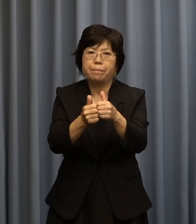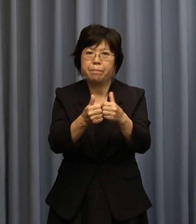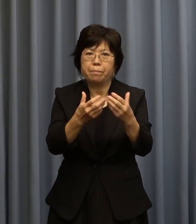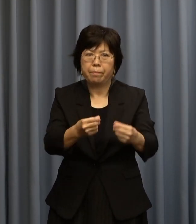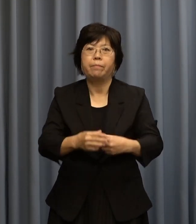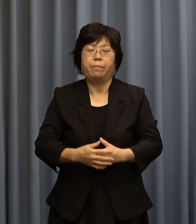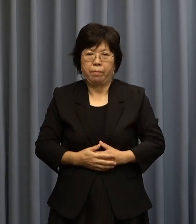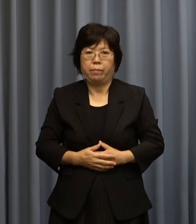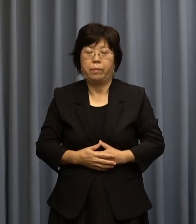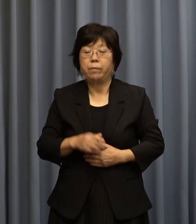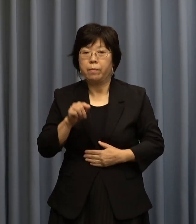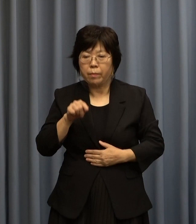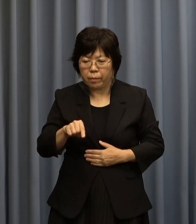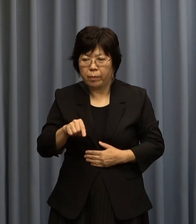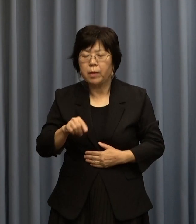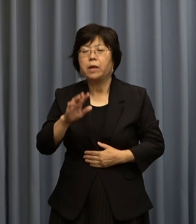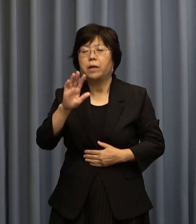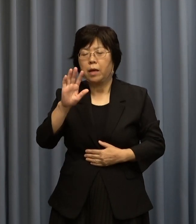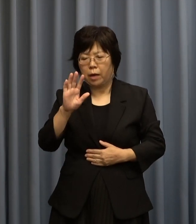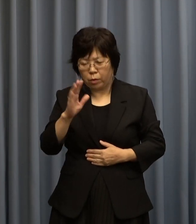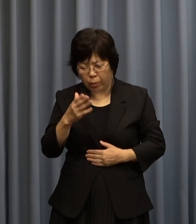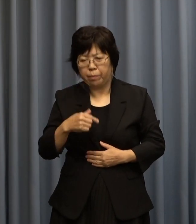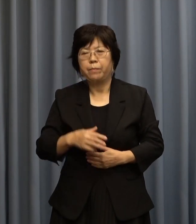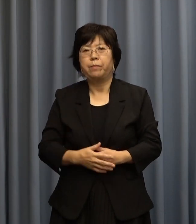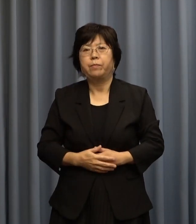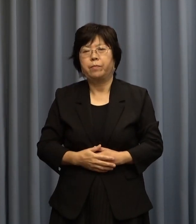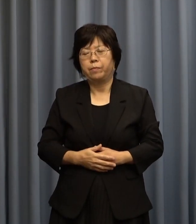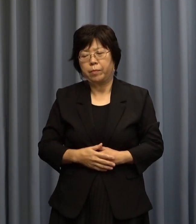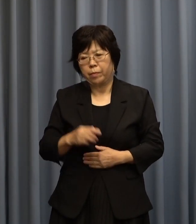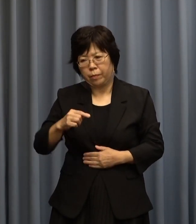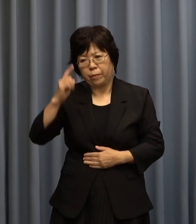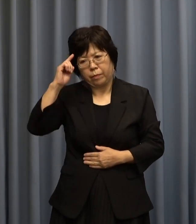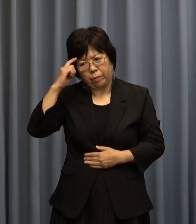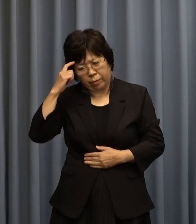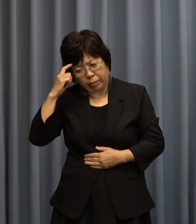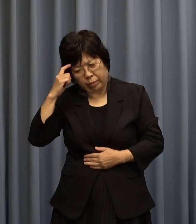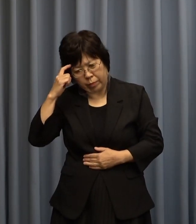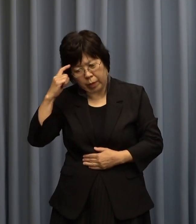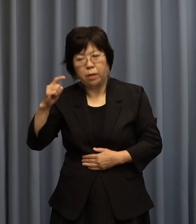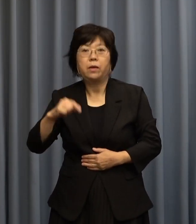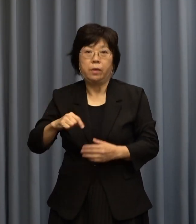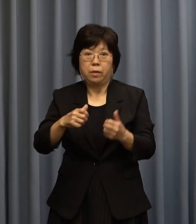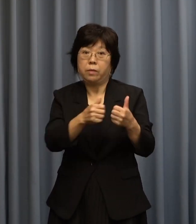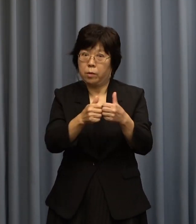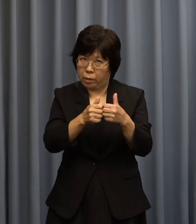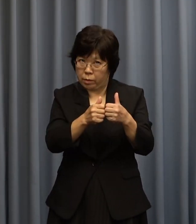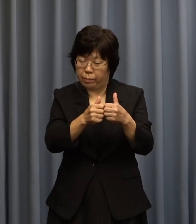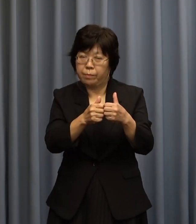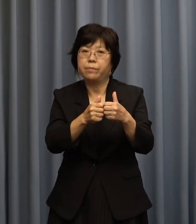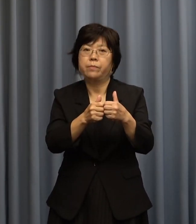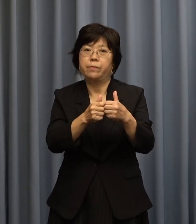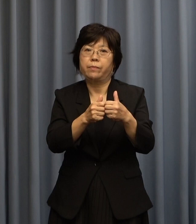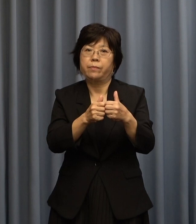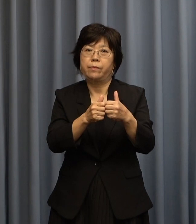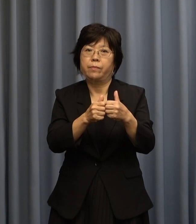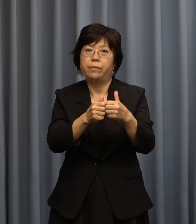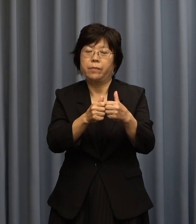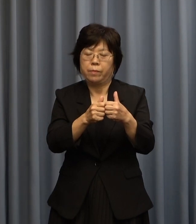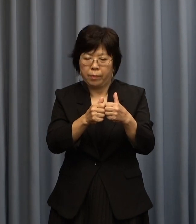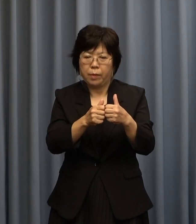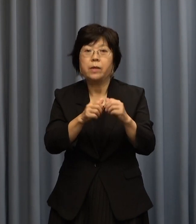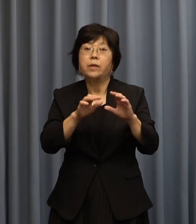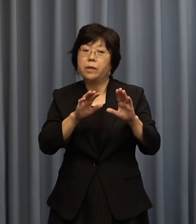措置の特徴である弾力的な活用をさせ運用させていただいて、これ以